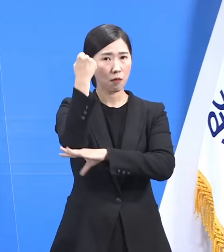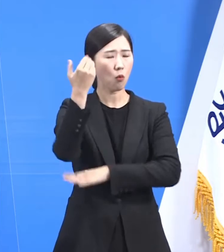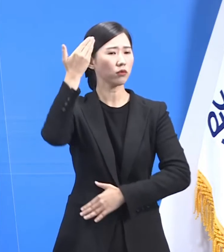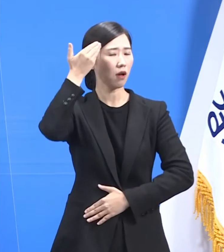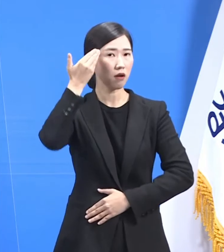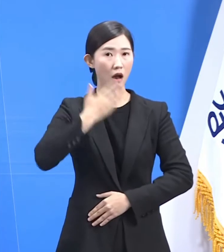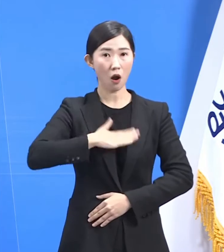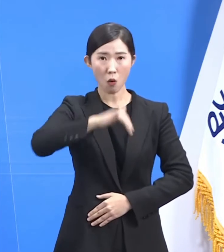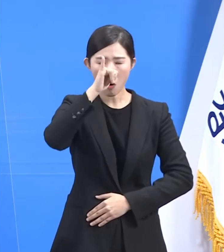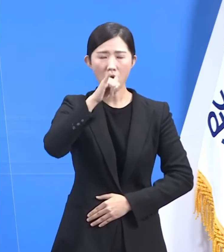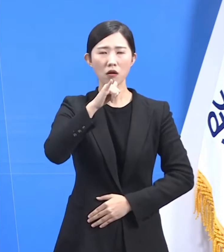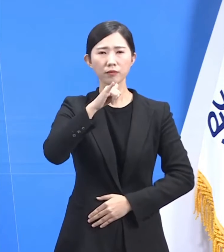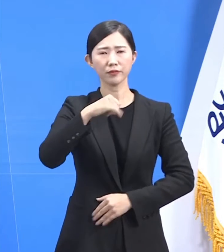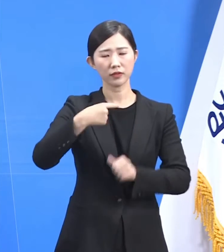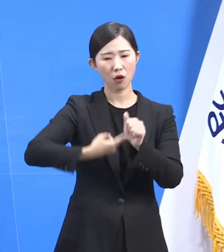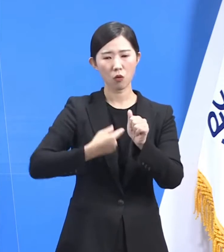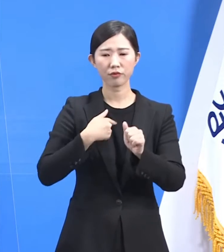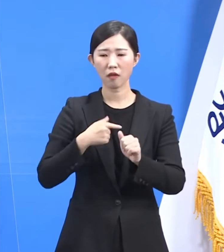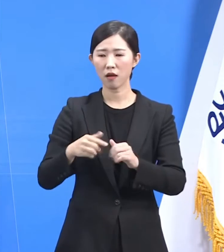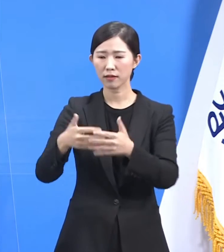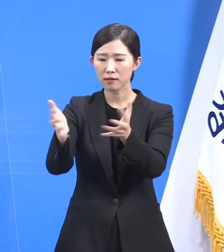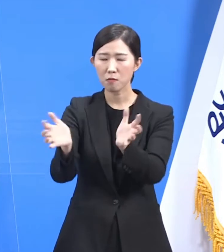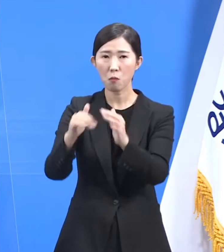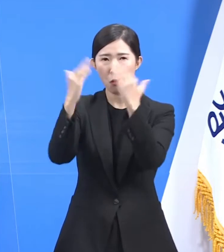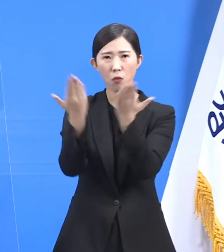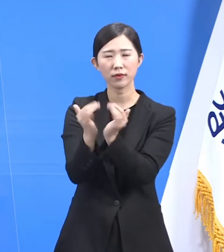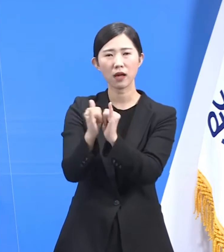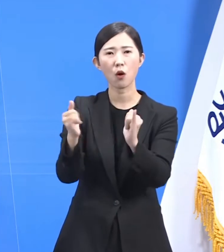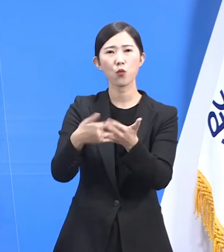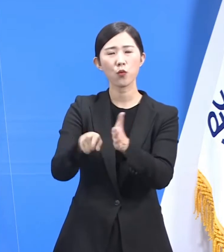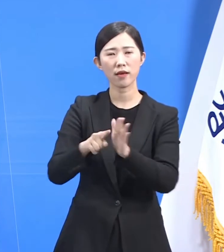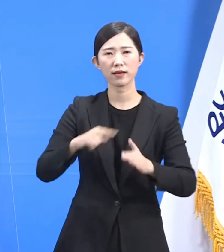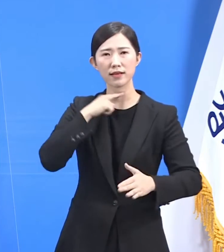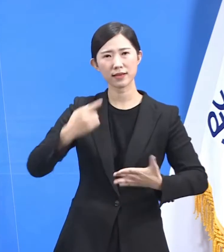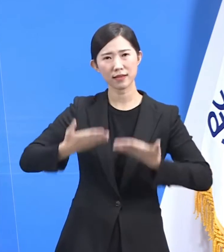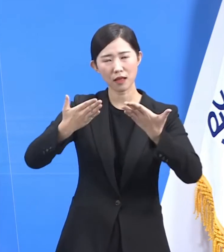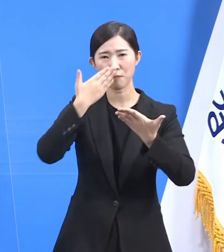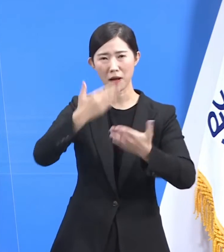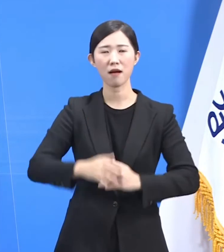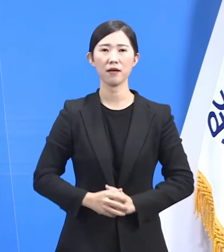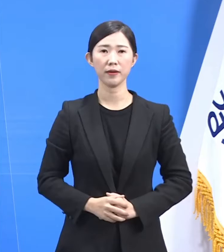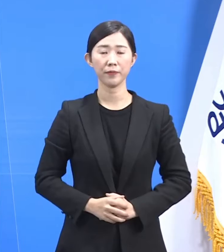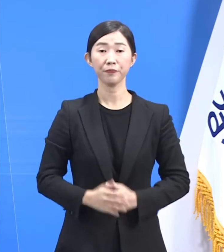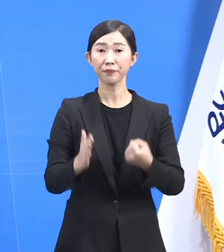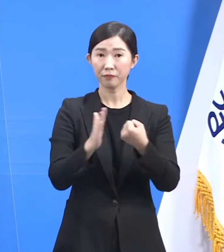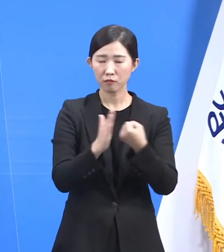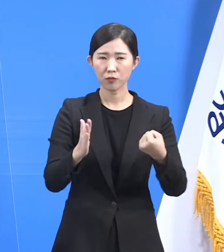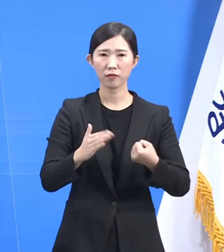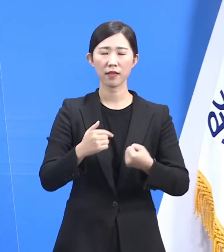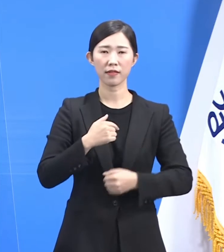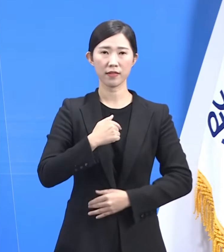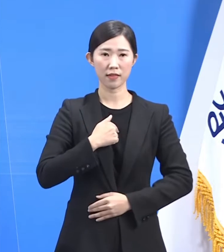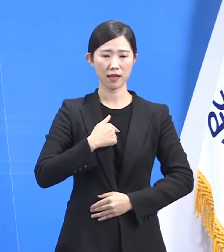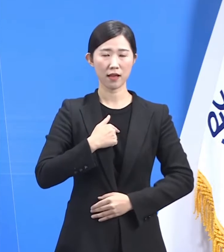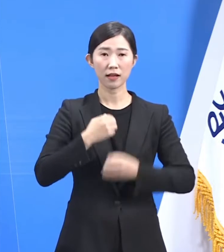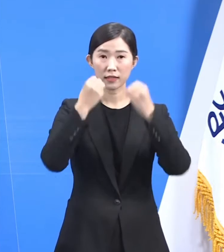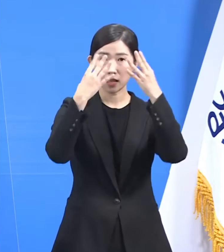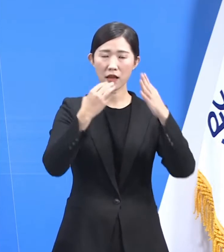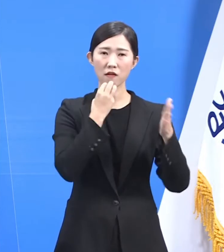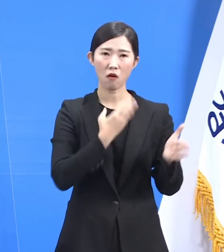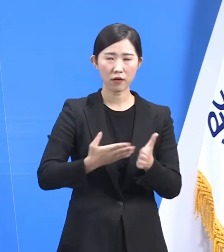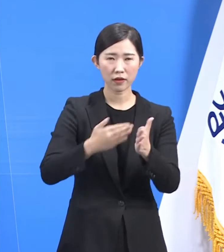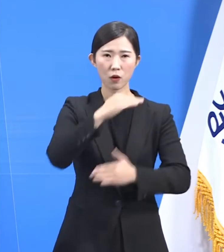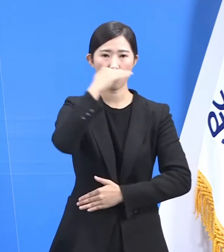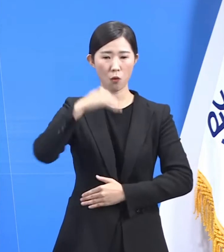가능해집니다. 그래서 새로운 경기, 공정한 세상은 저의